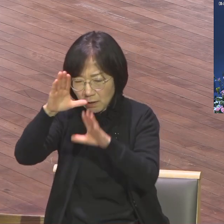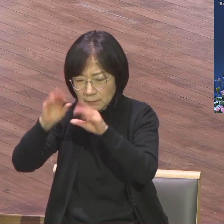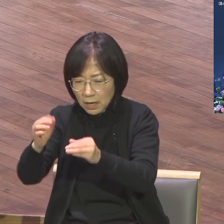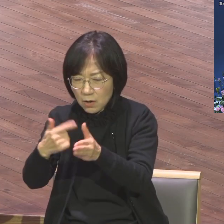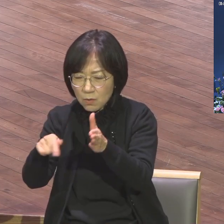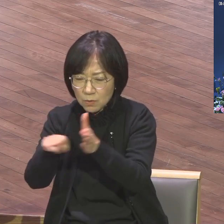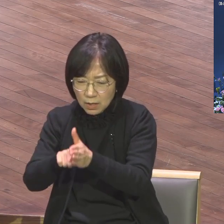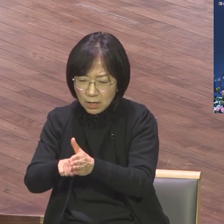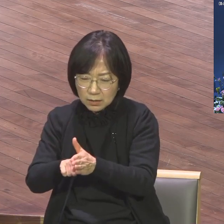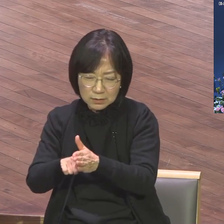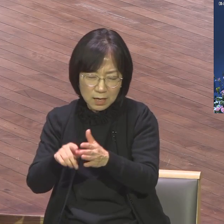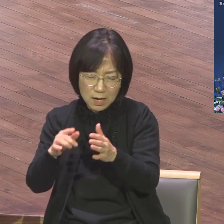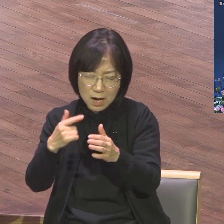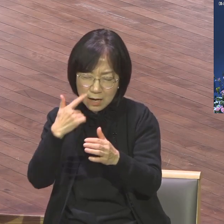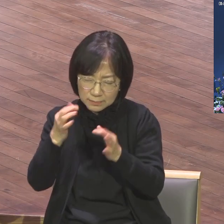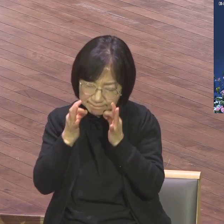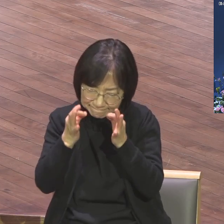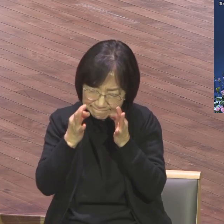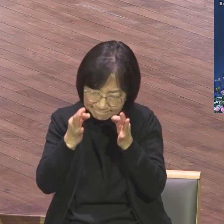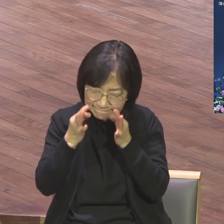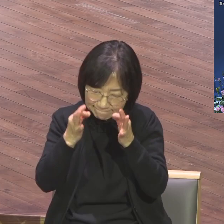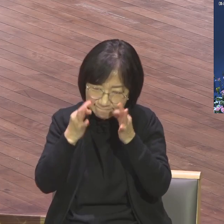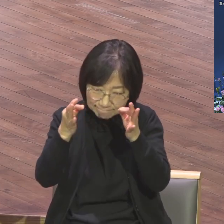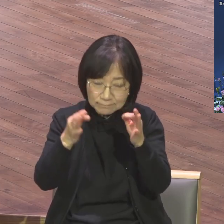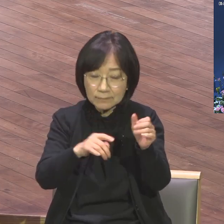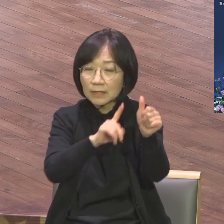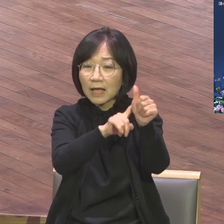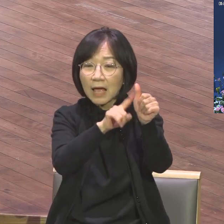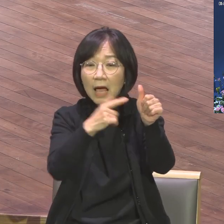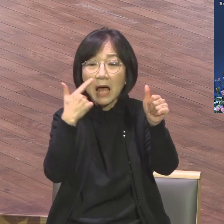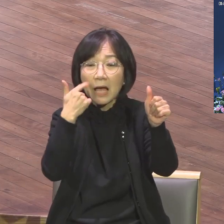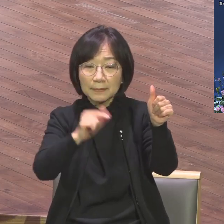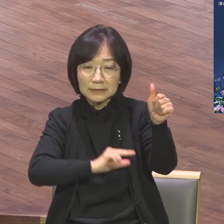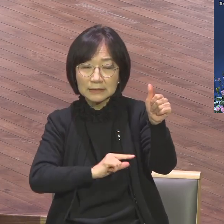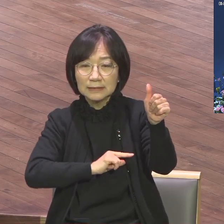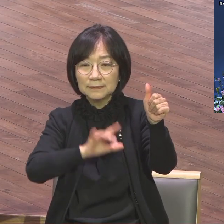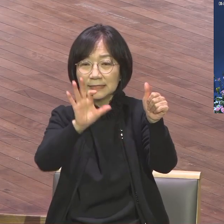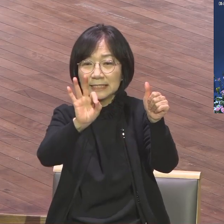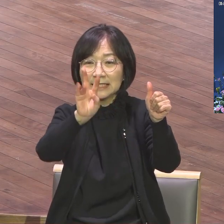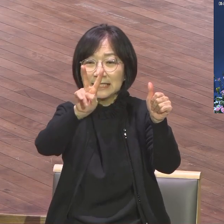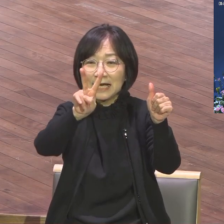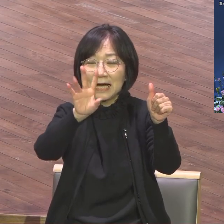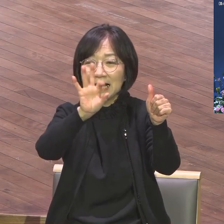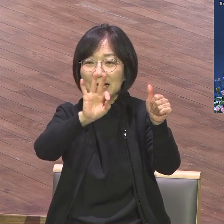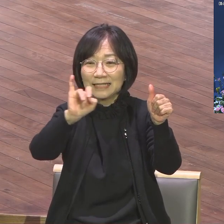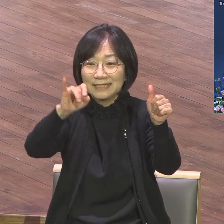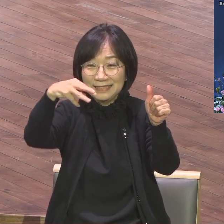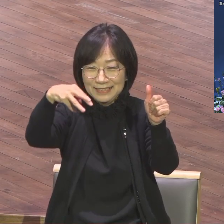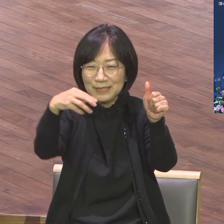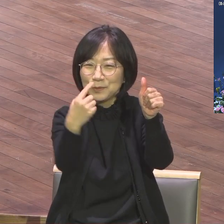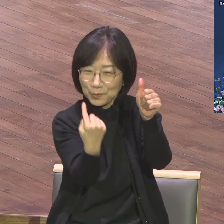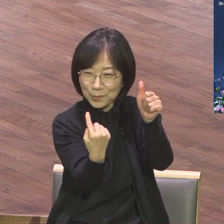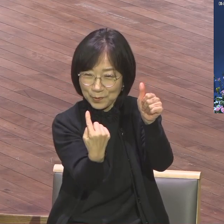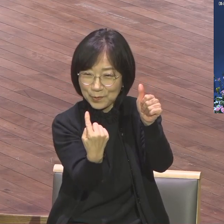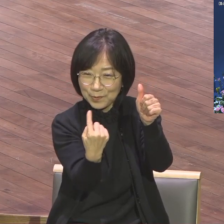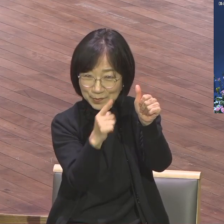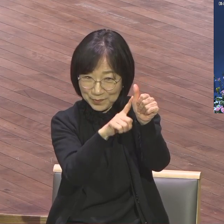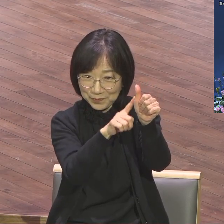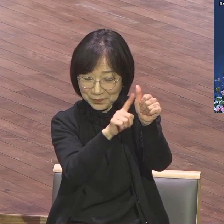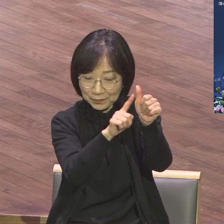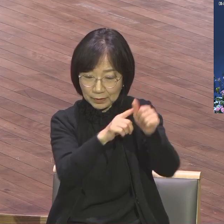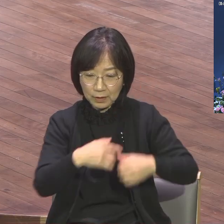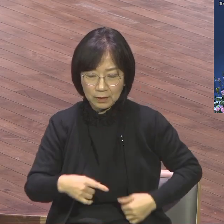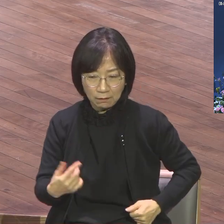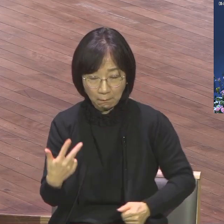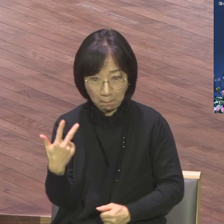지금 죽어가고 있기 때문에 회당장 야이로인데 지난주 혈루증에 걸려 모든 소망 상실했던